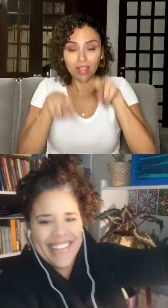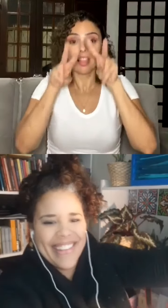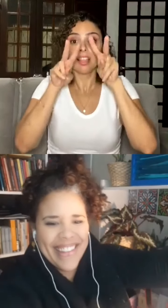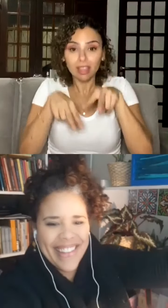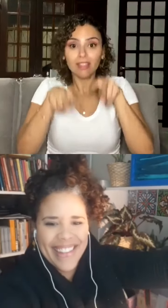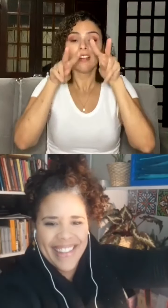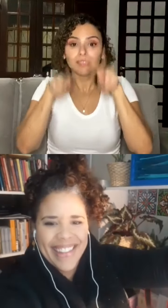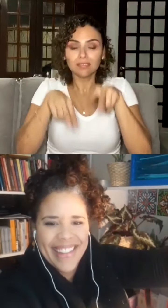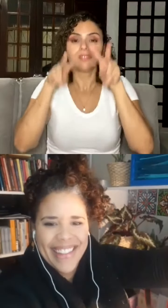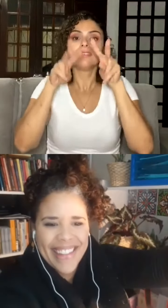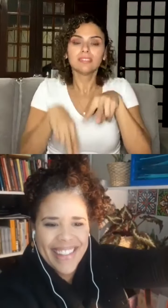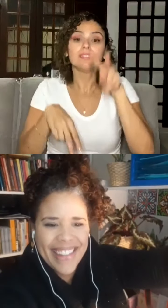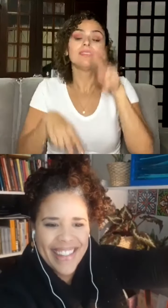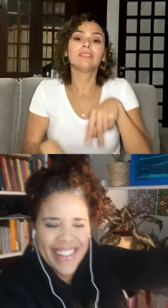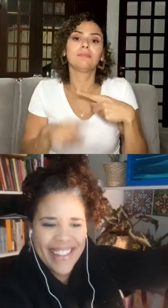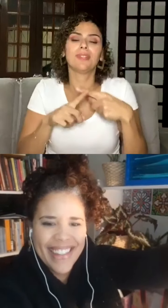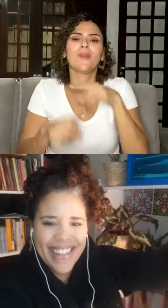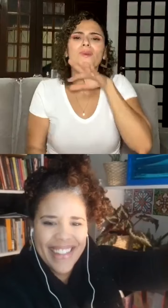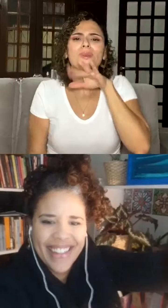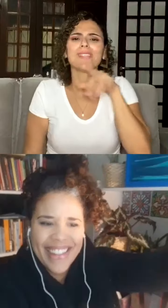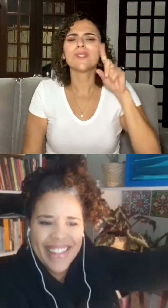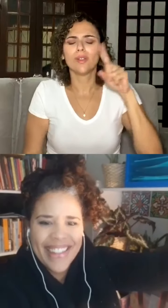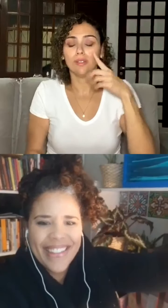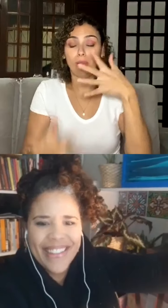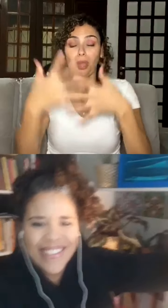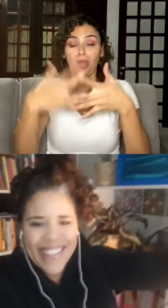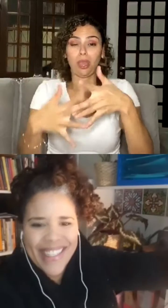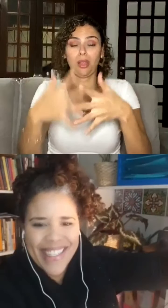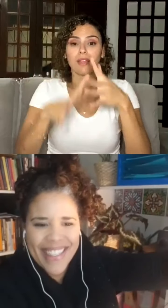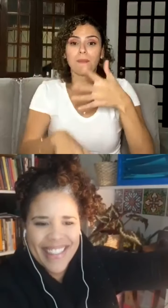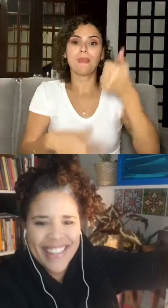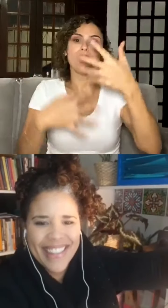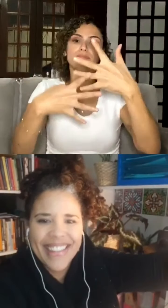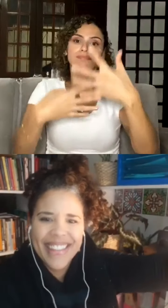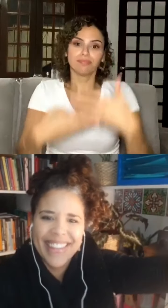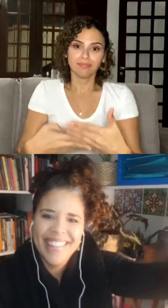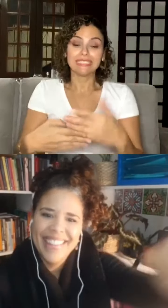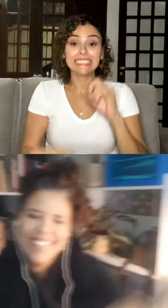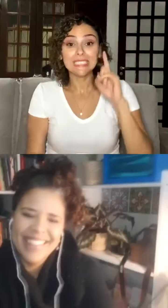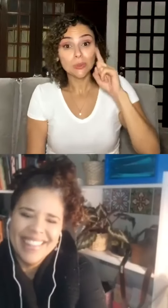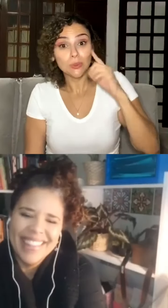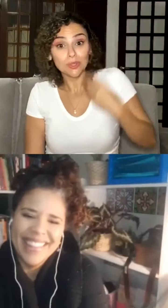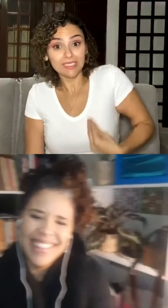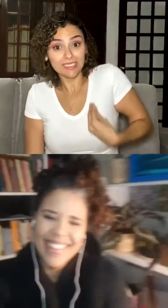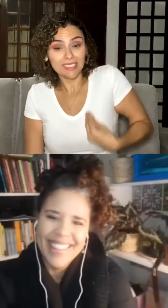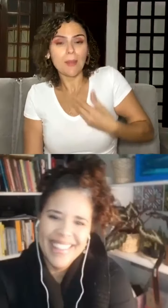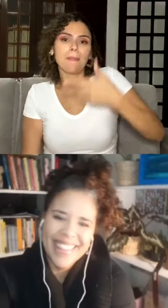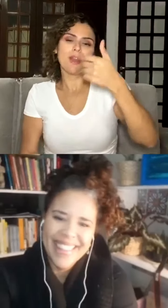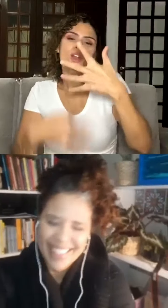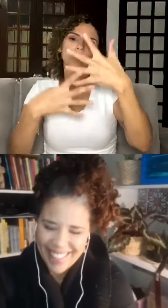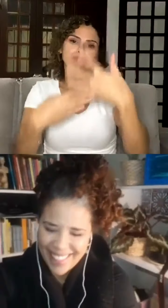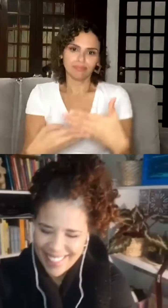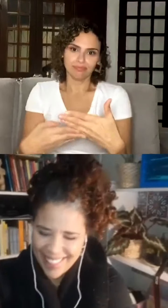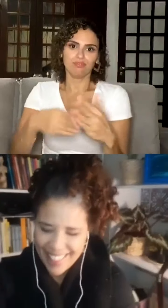Na visualização dos meninos surdos, né? Então, toda live que tem surdo, os comentários são desativados,